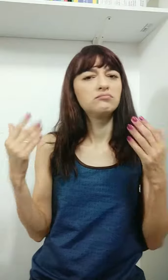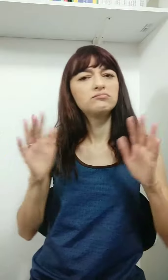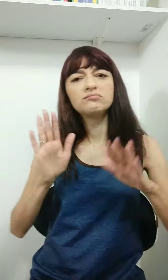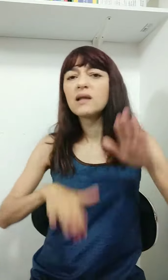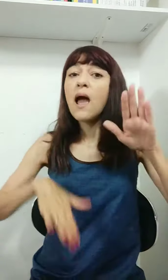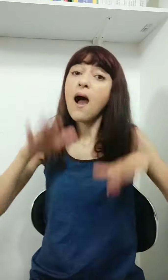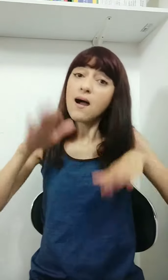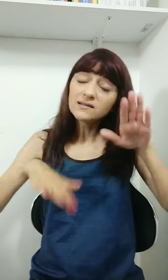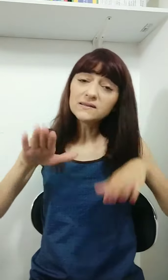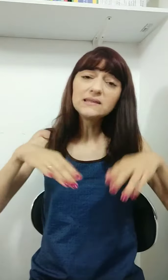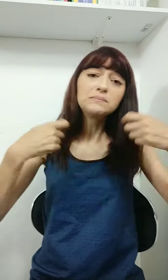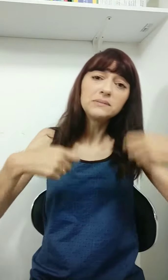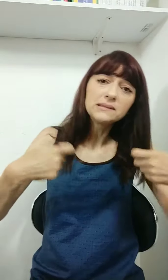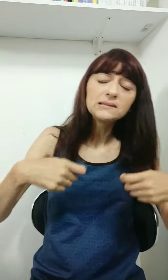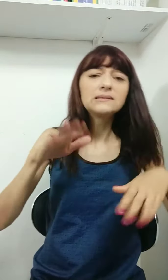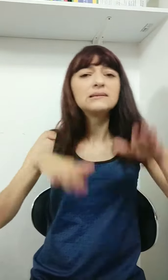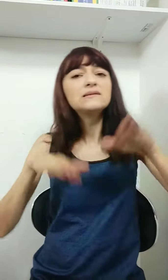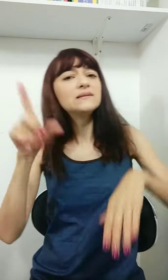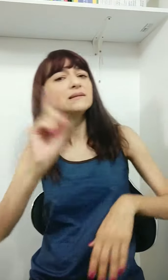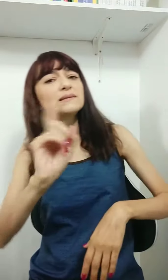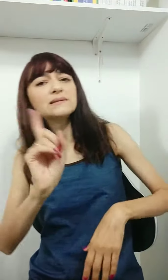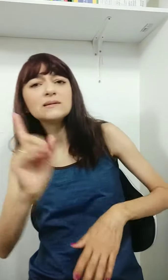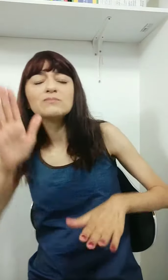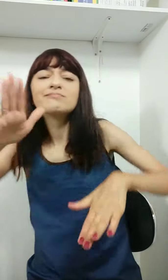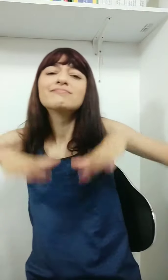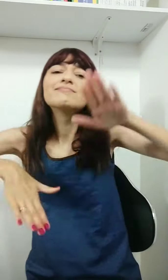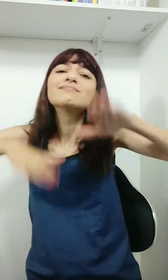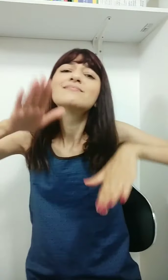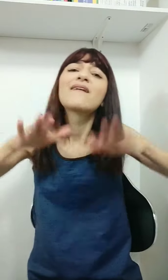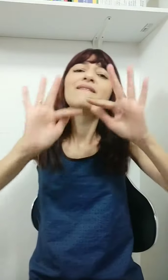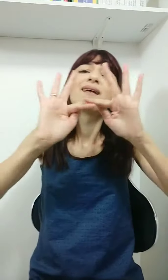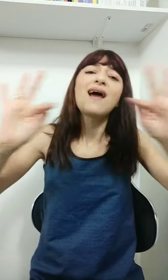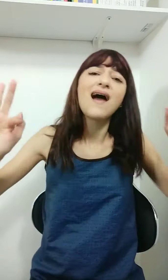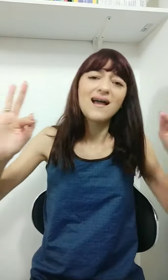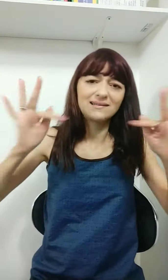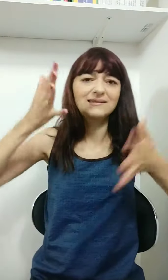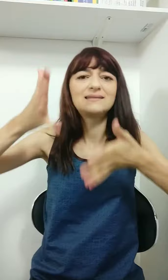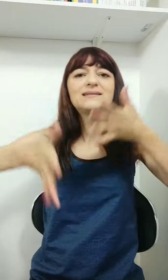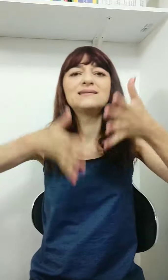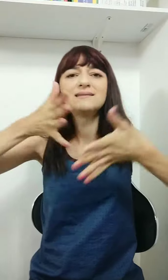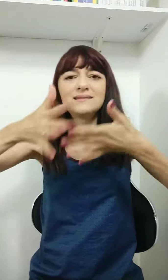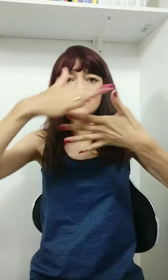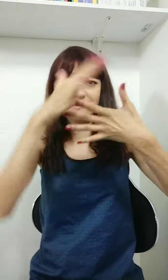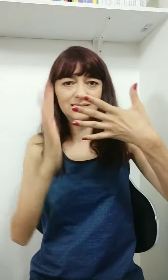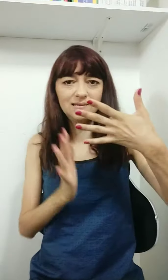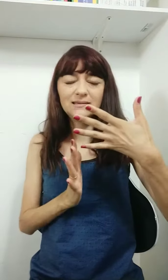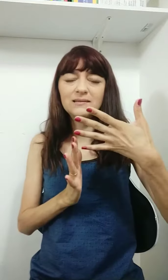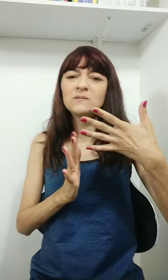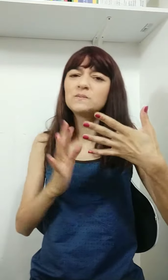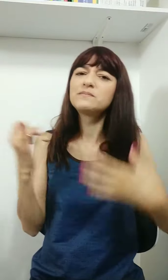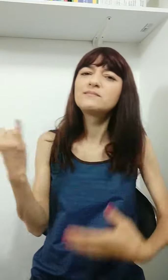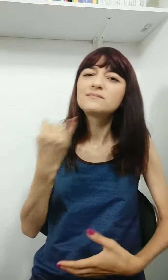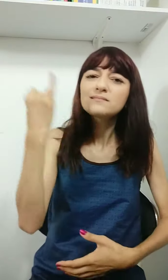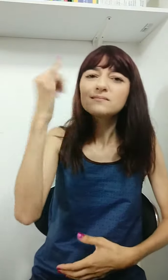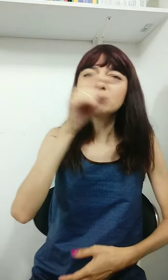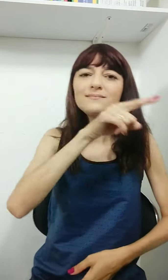passear. Não, gente, tá? Não é necessário. Então, dependendo da expressão, vai ser necessário. Mas esses sinais que eu estou mostrando para